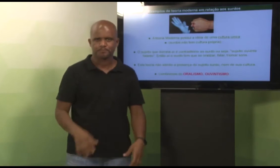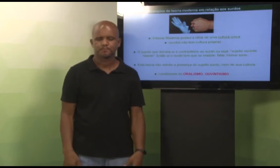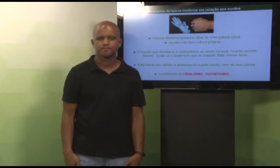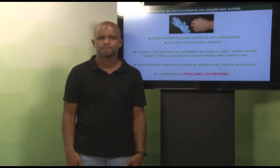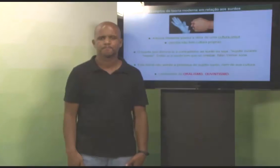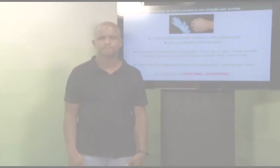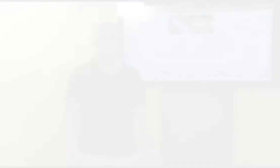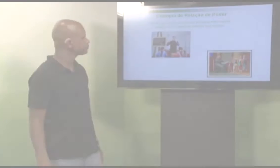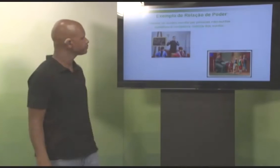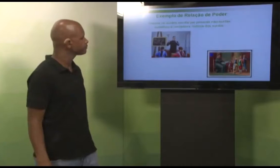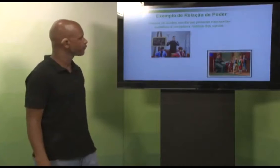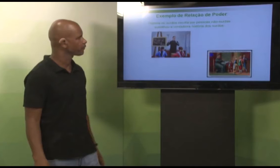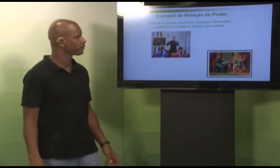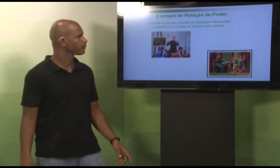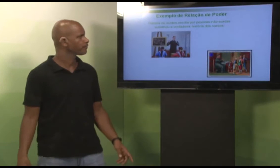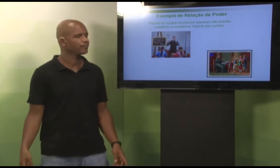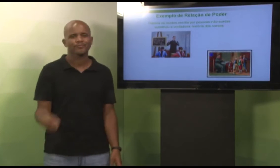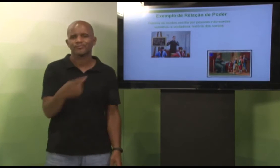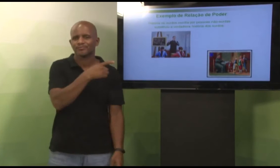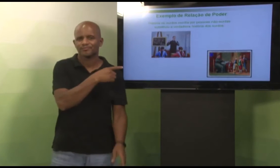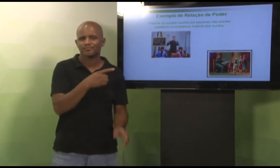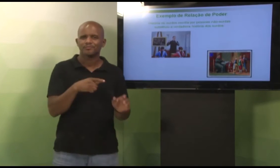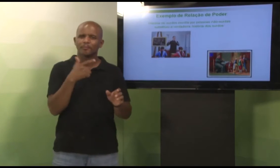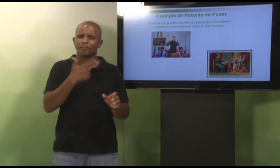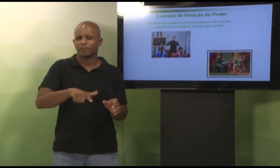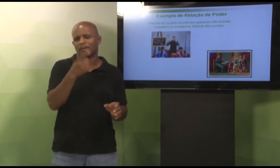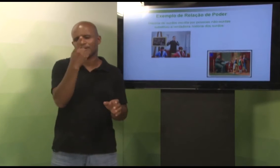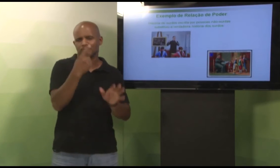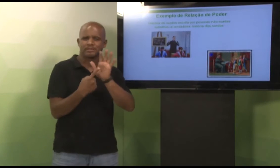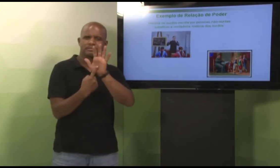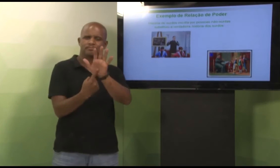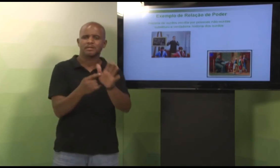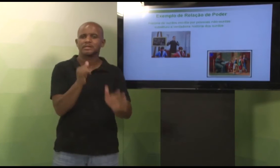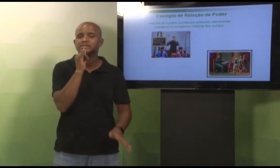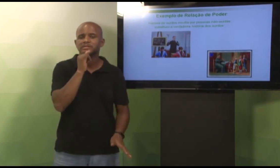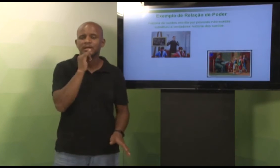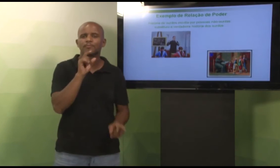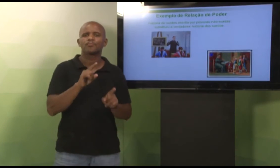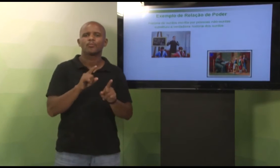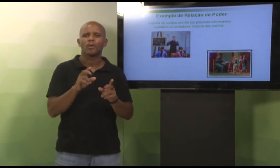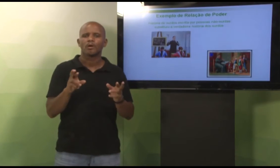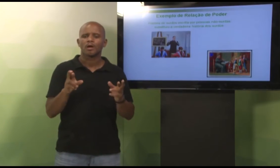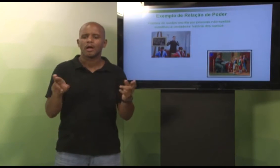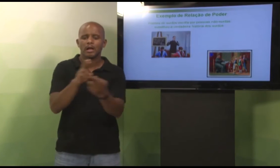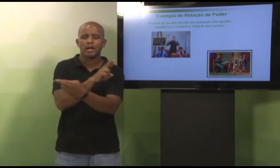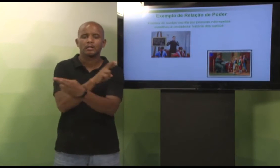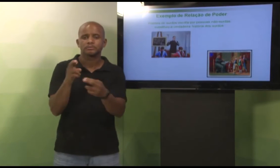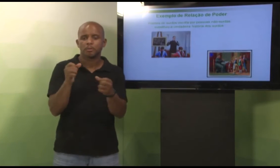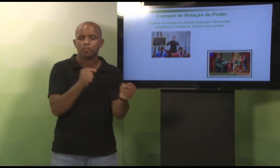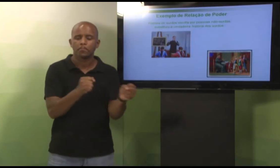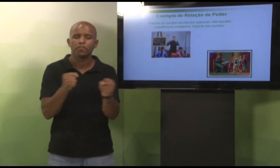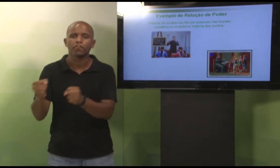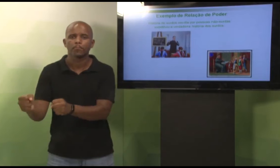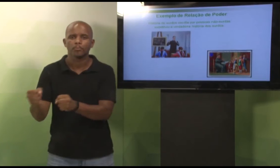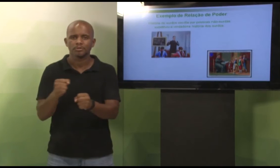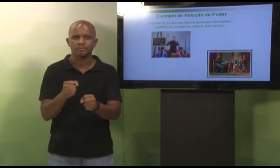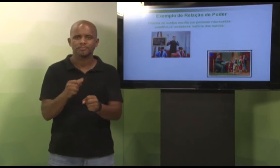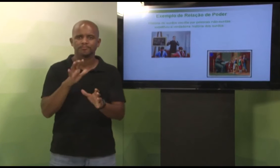que aconteceu com o surdo. Vejam aqui, mais um exemplo a ser mostrado, as relações de